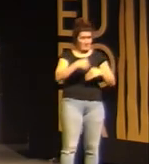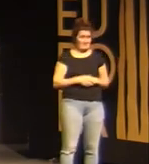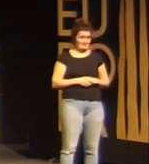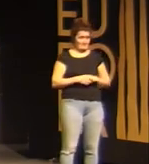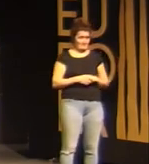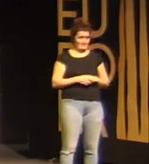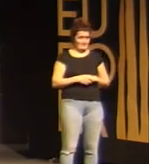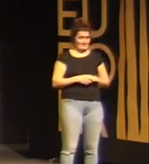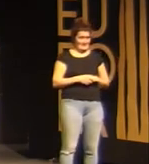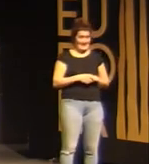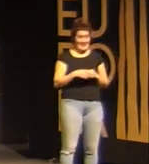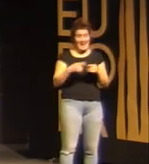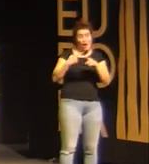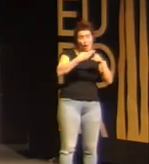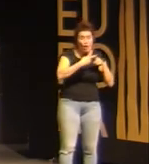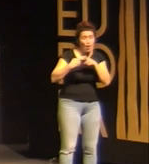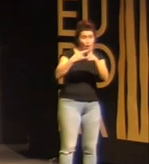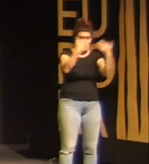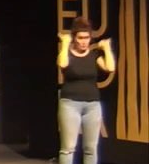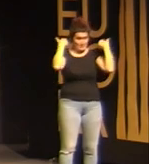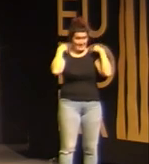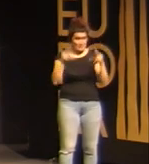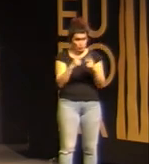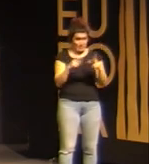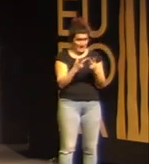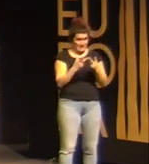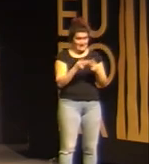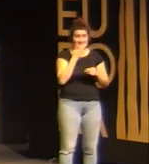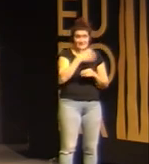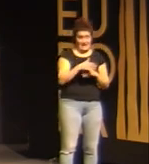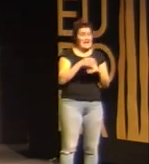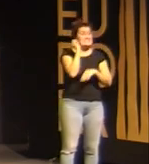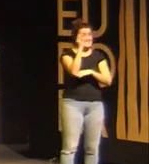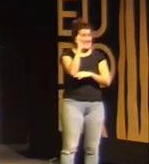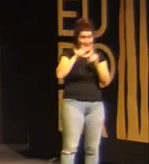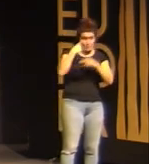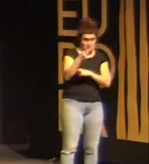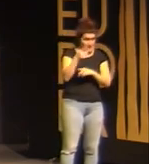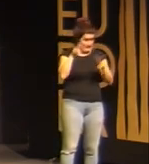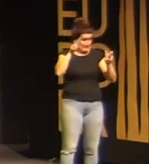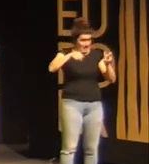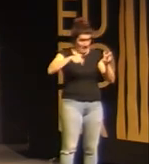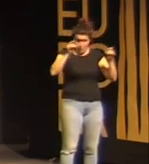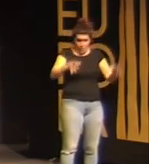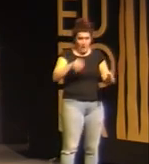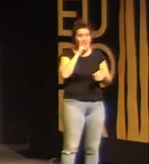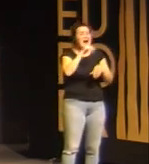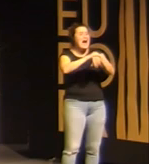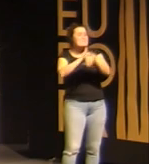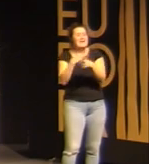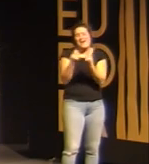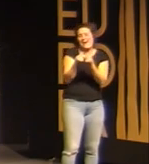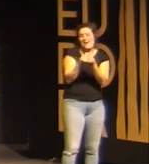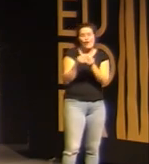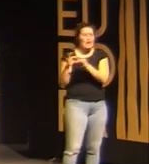y la corresponsabilidad social significa que a la próxima charla de este tipo no te traigas a tu amiga oa tu amigo con